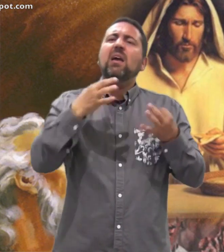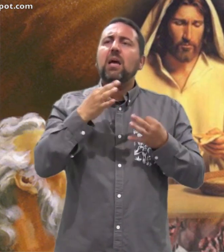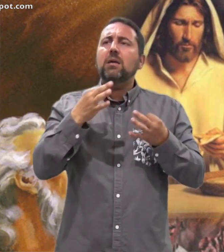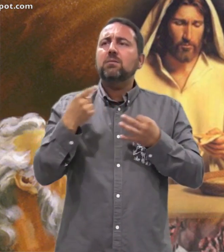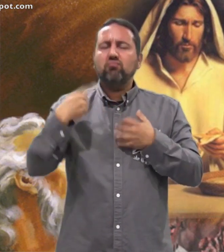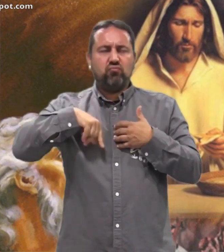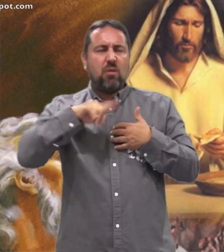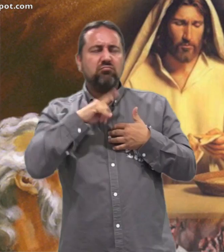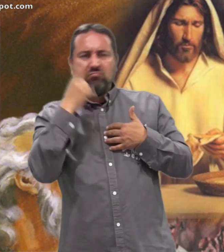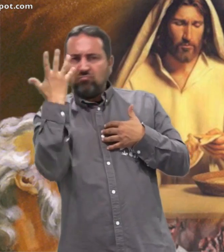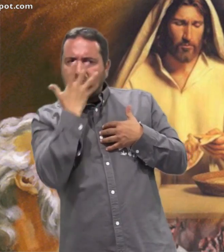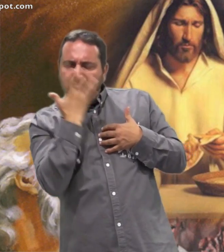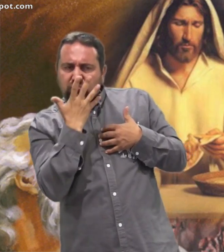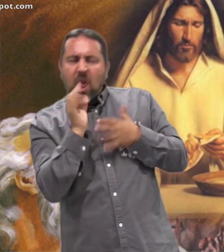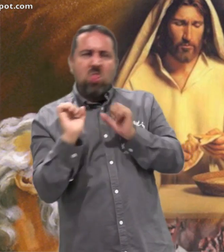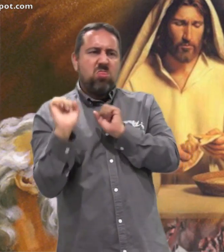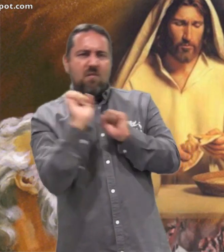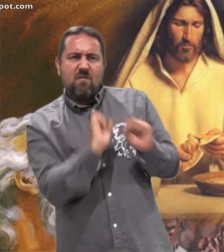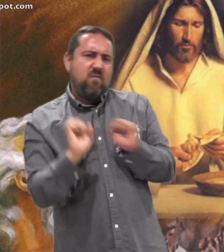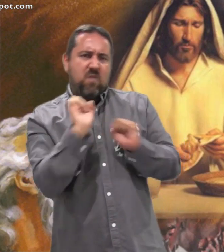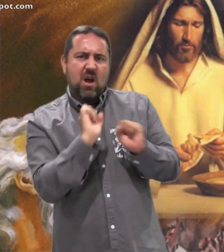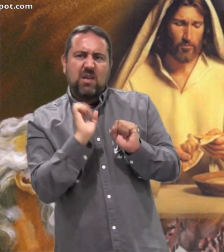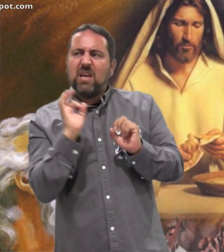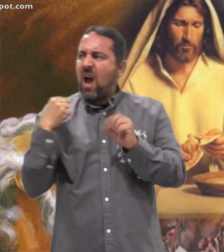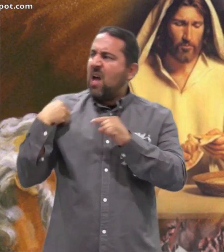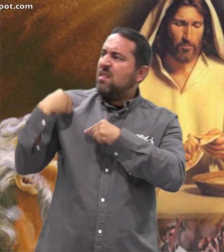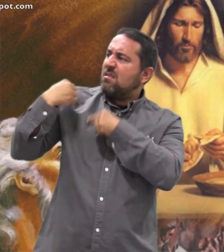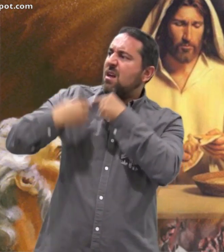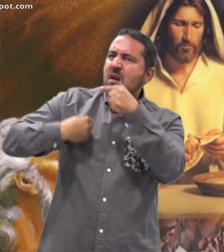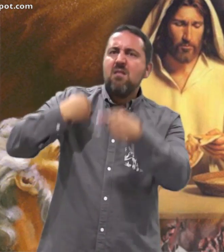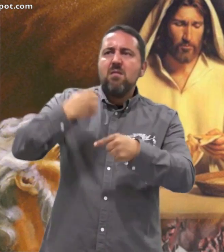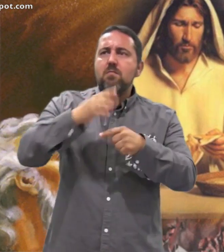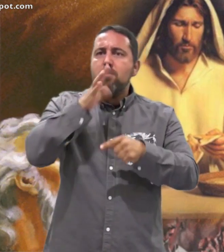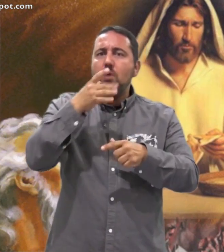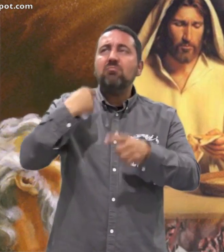a muchos de mi edad y de mi raza como defensor muy